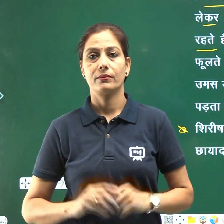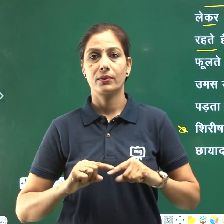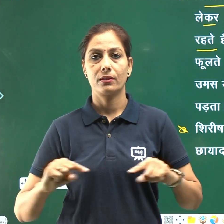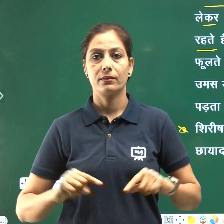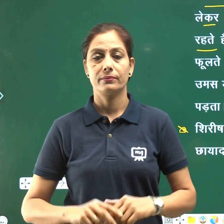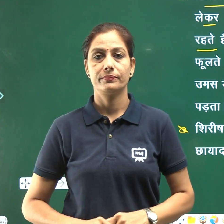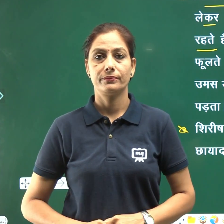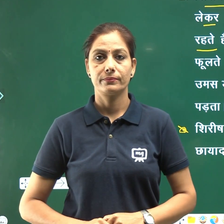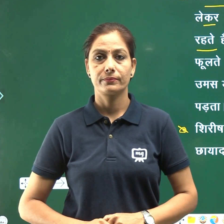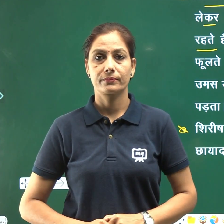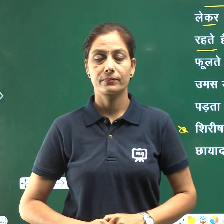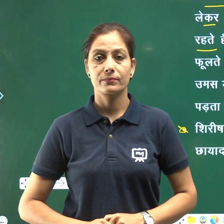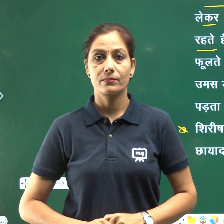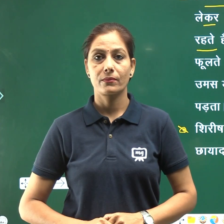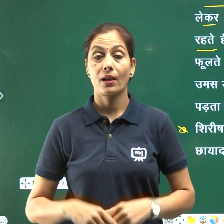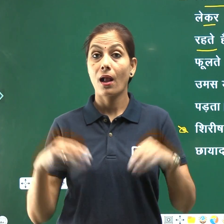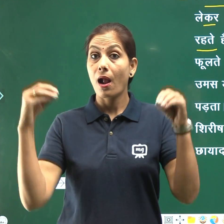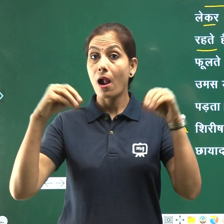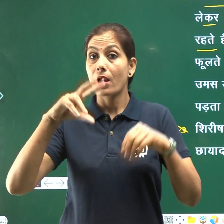तथा भादों में भी